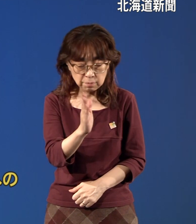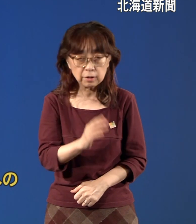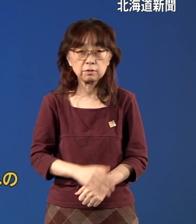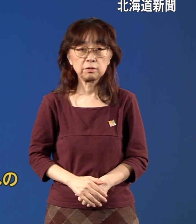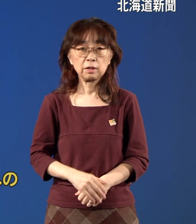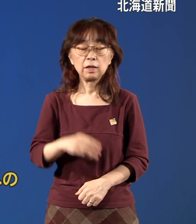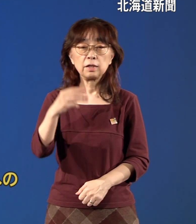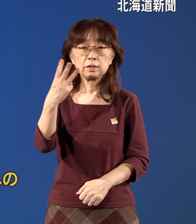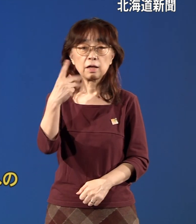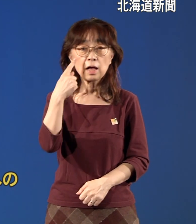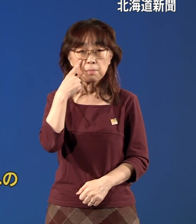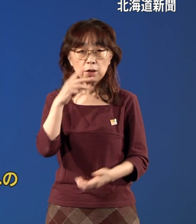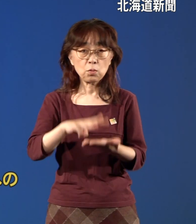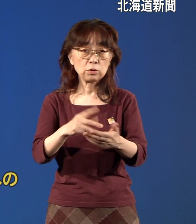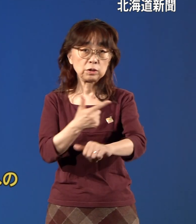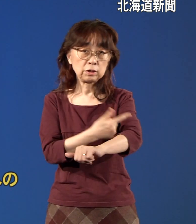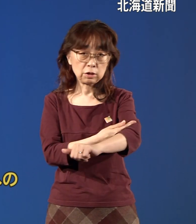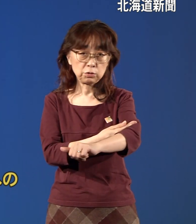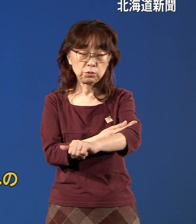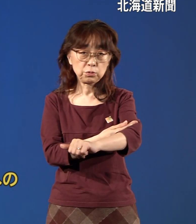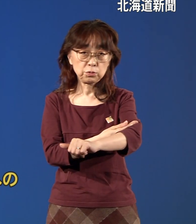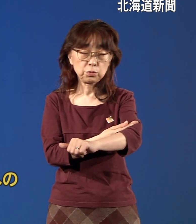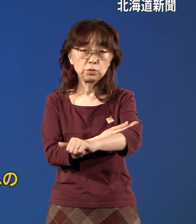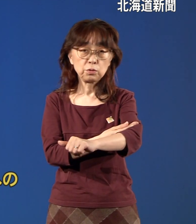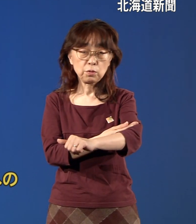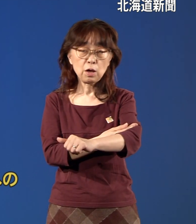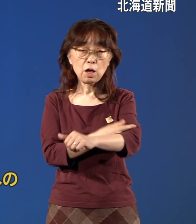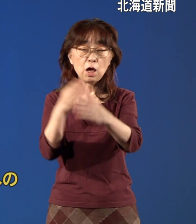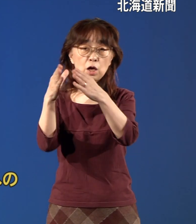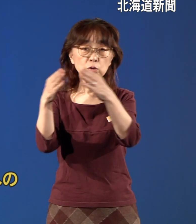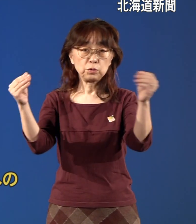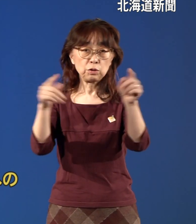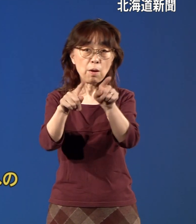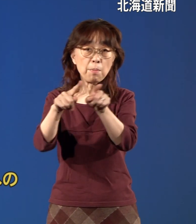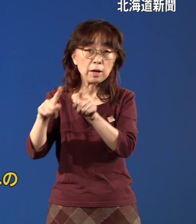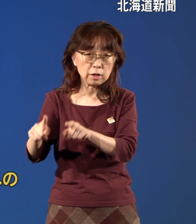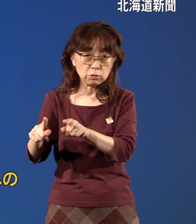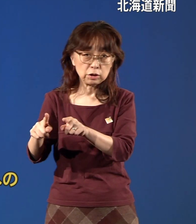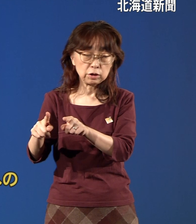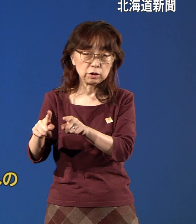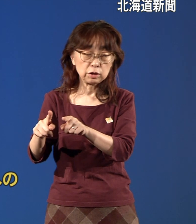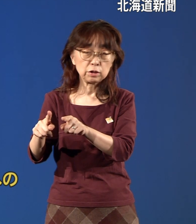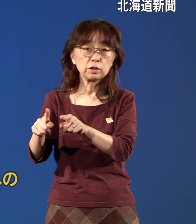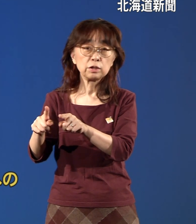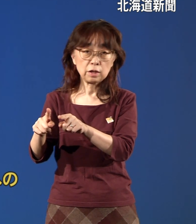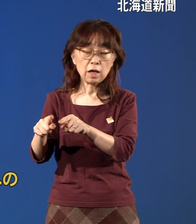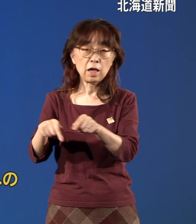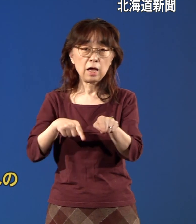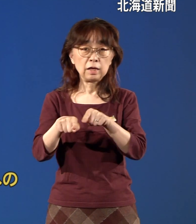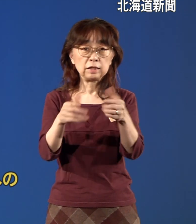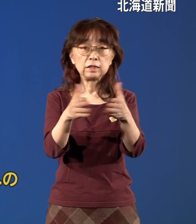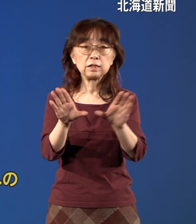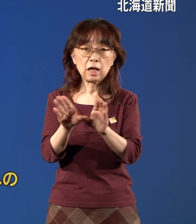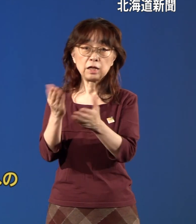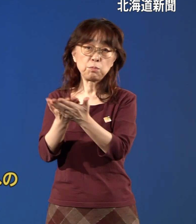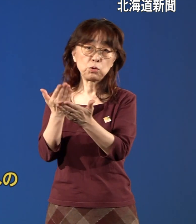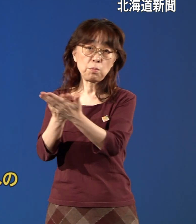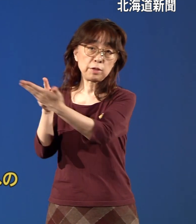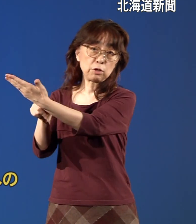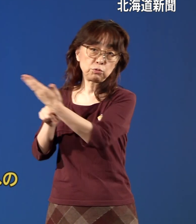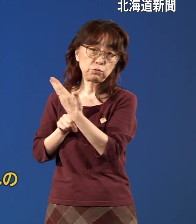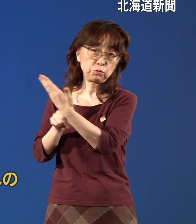クチン接種の関係で、はい、国の方が前倒しをですね、次々、自治体の方に求めているような状況だと思うんですけ